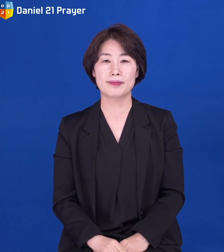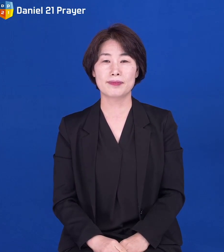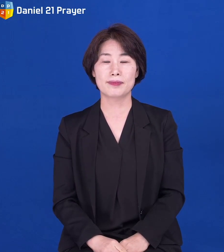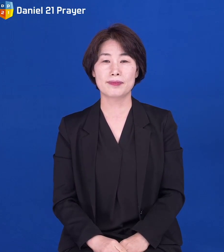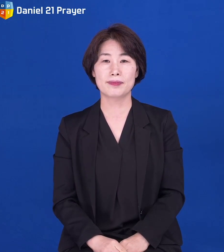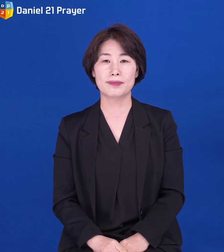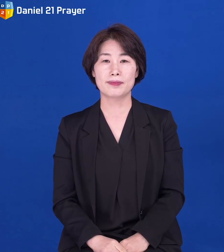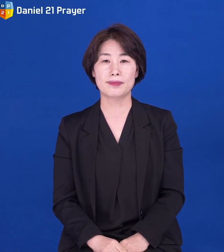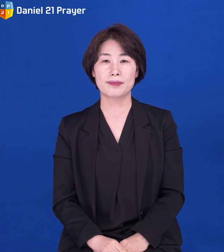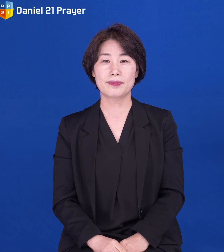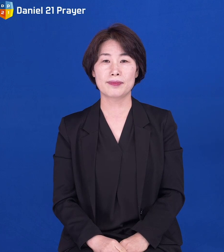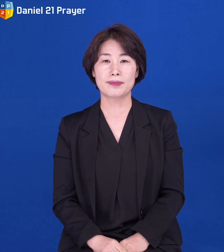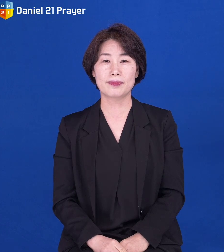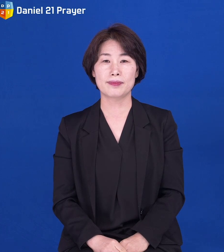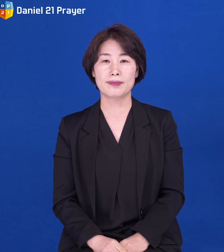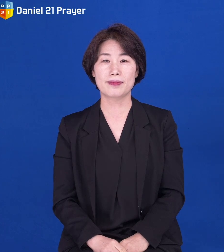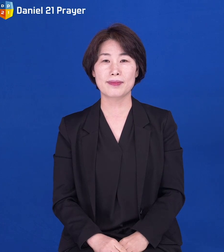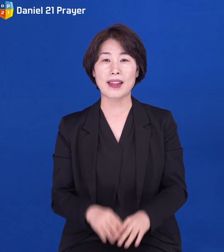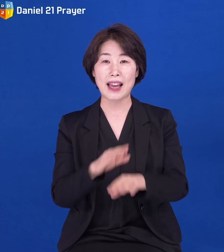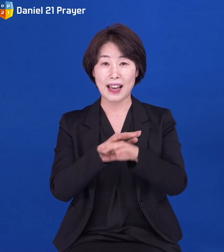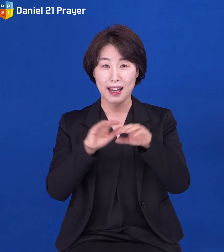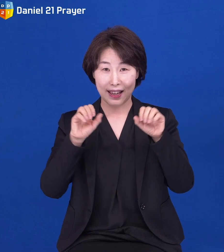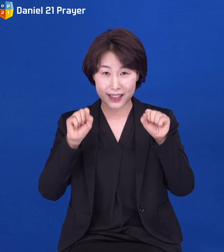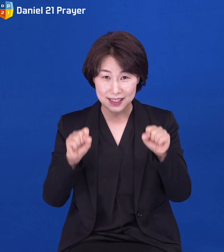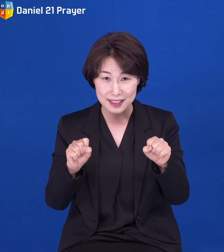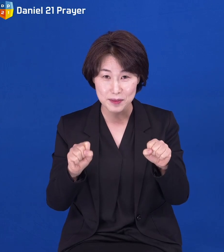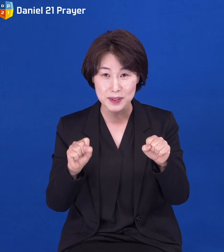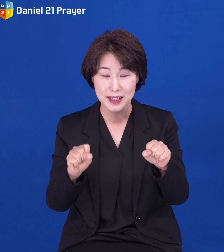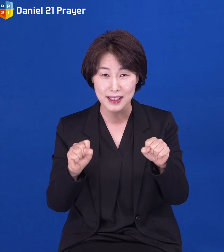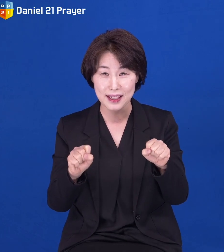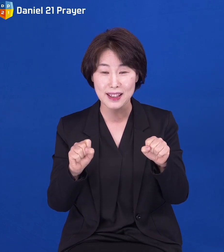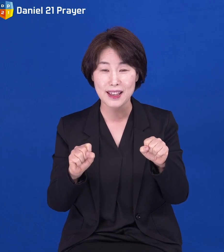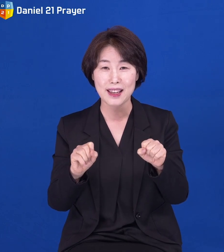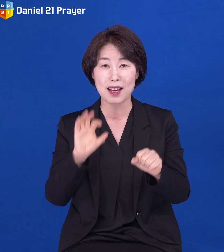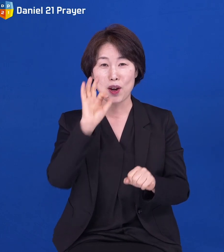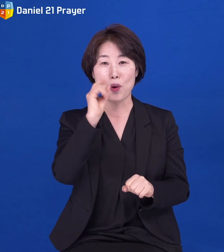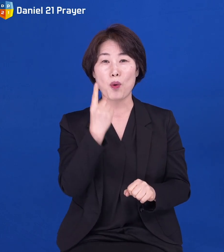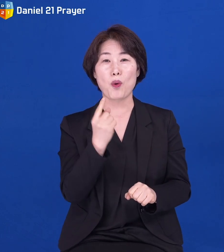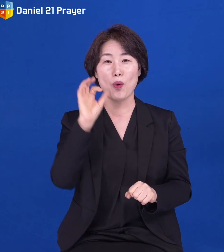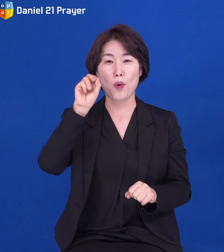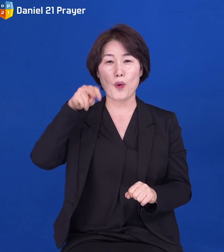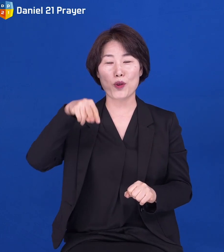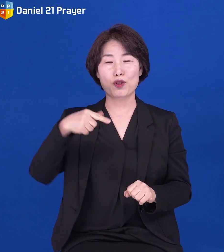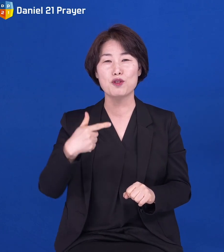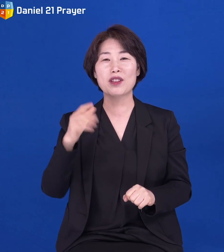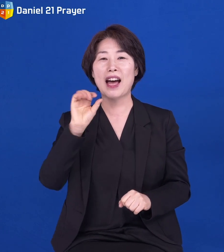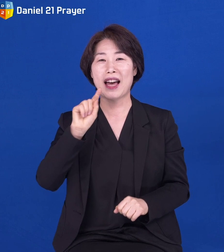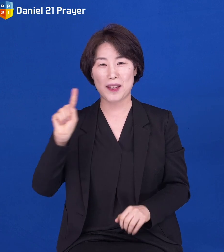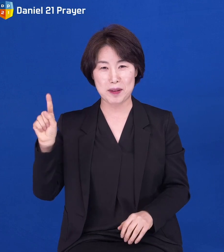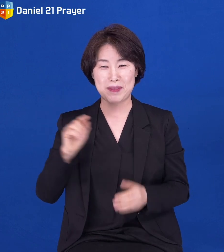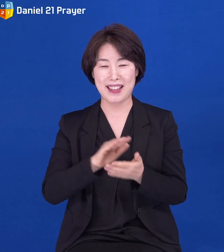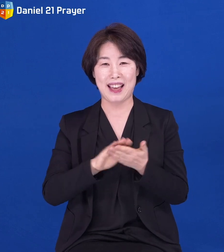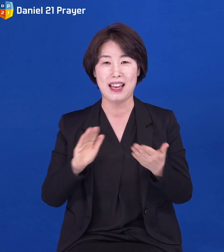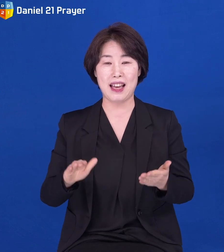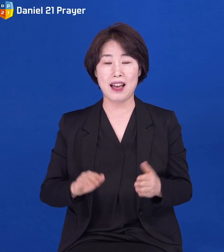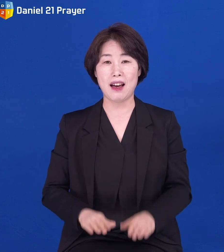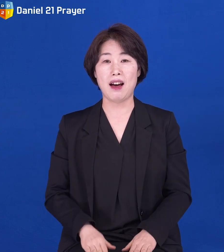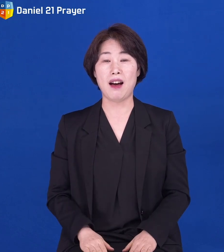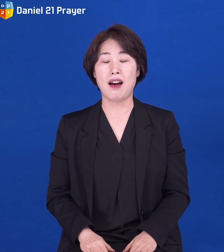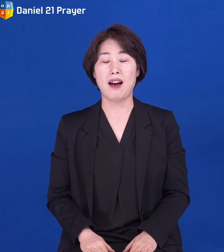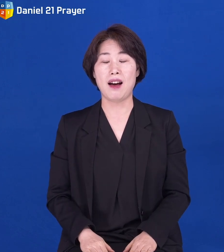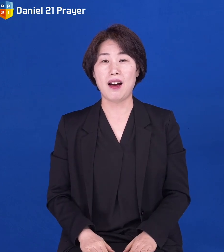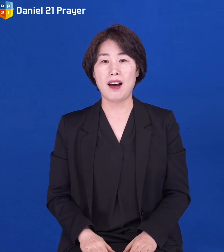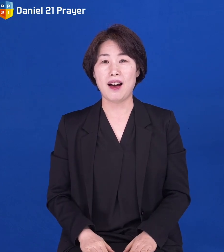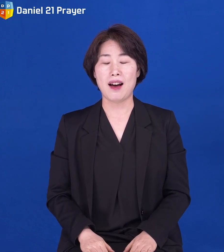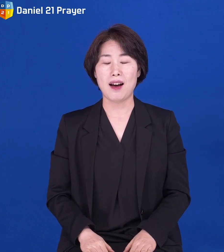네. 안녕하세요. 오윤아입니다. 이렇게 너무나 큰 집회에 이렇게 서게 돼서 정말 너무 많이 긴장이